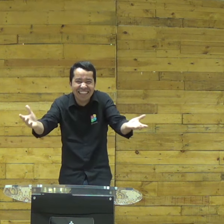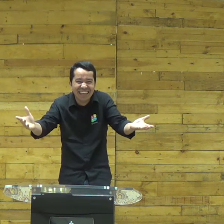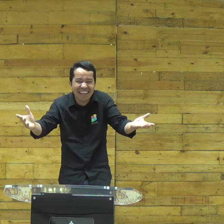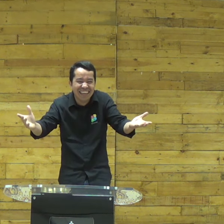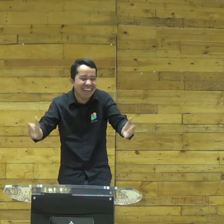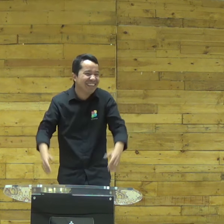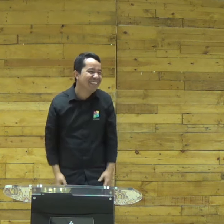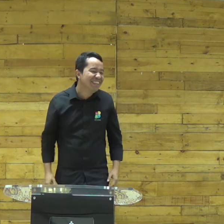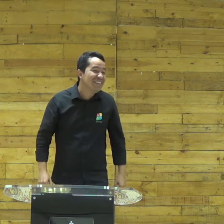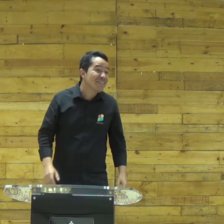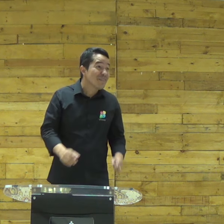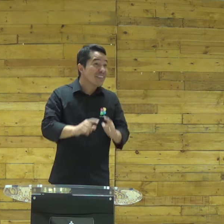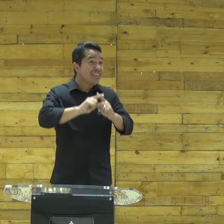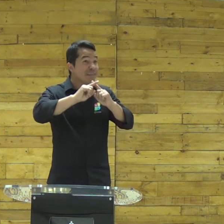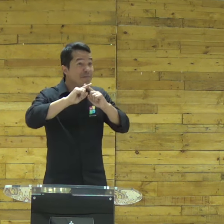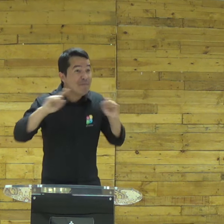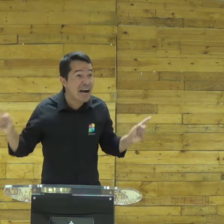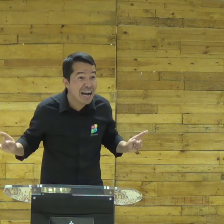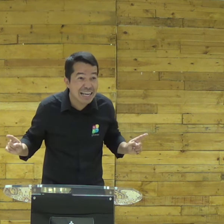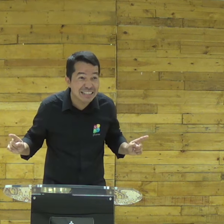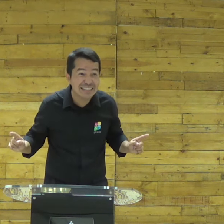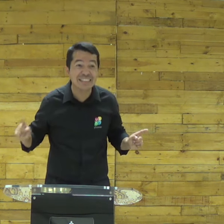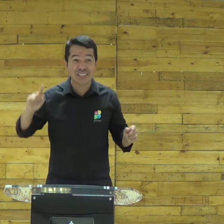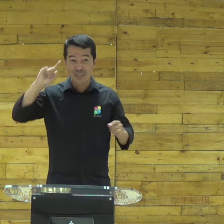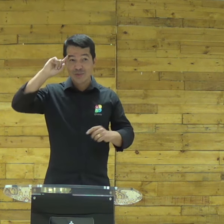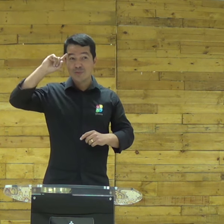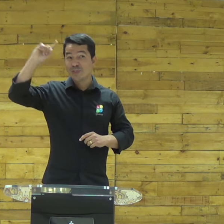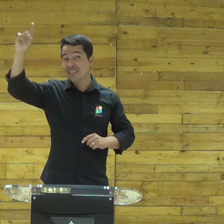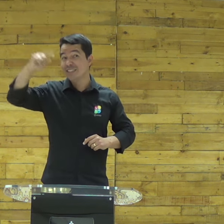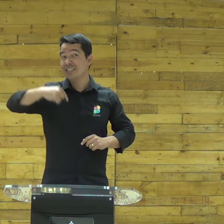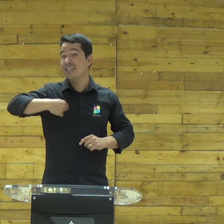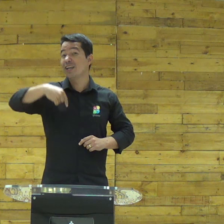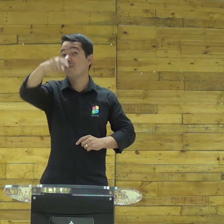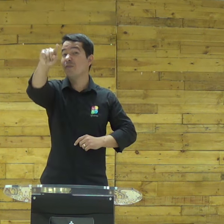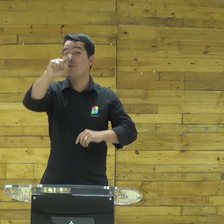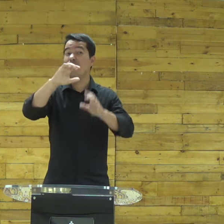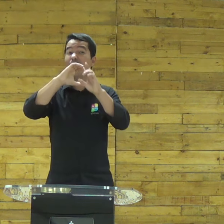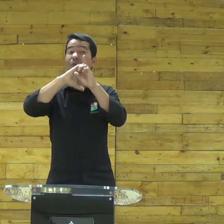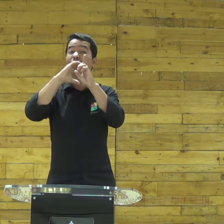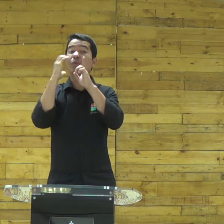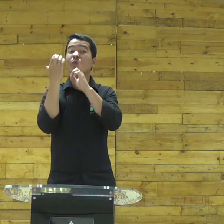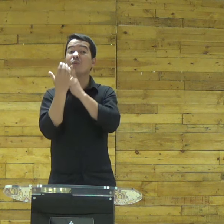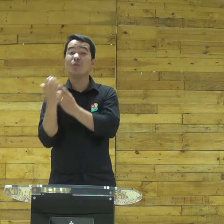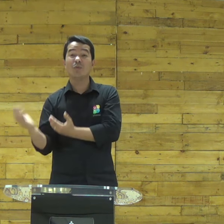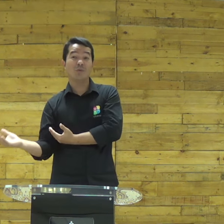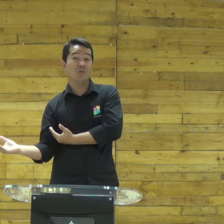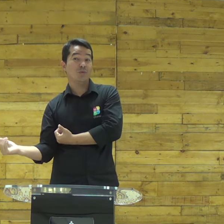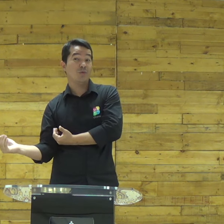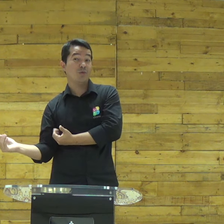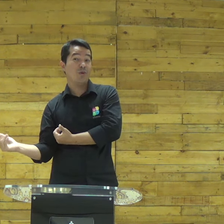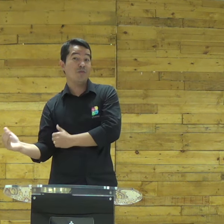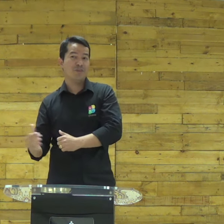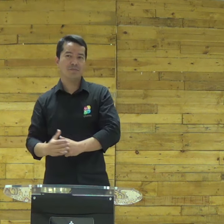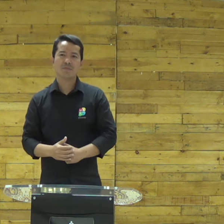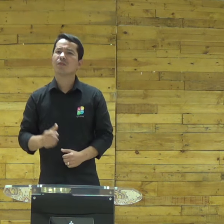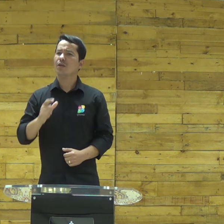bobagem mas fiquei pensando nisso mas um dia eu fui a um culto de